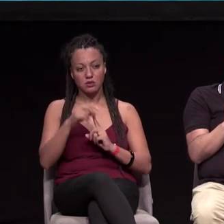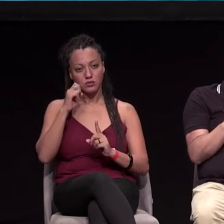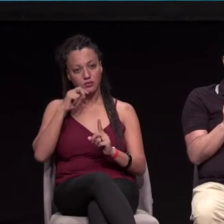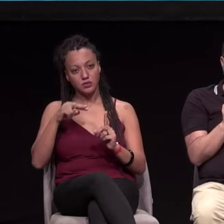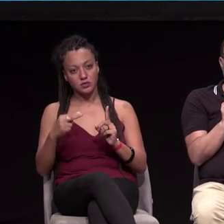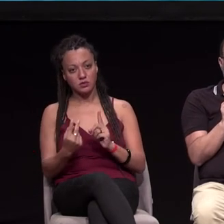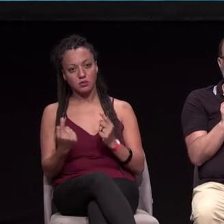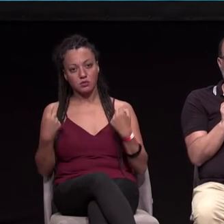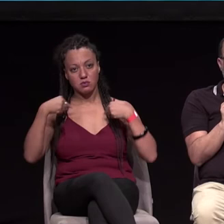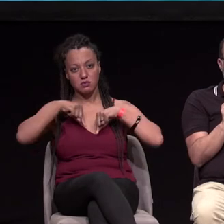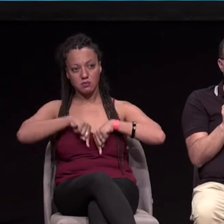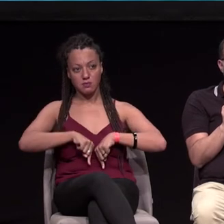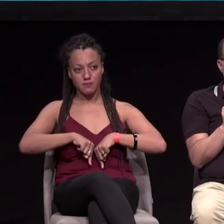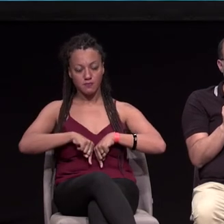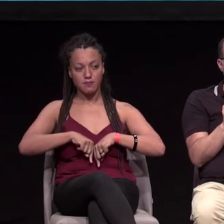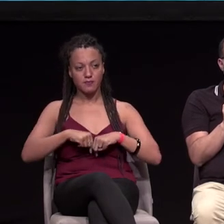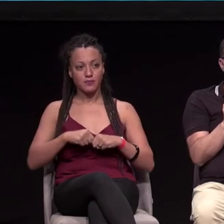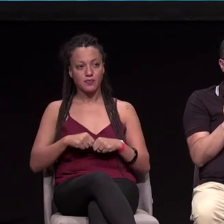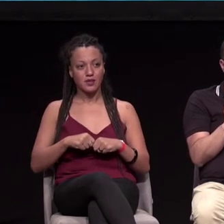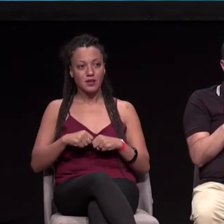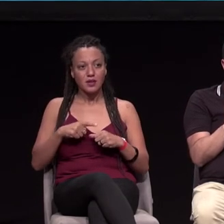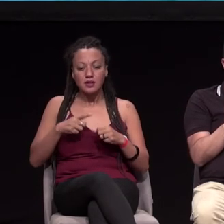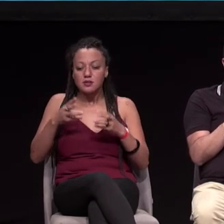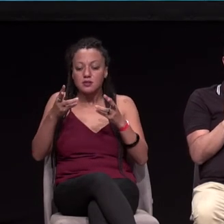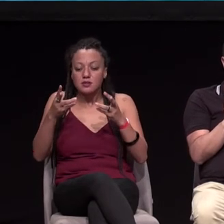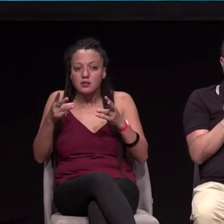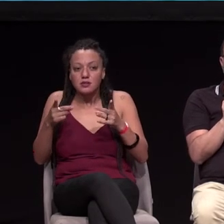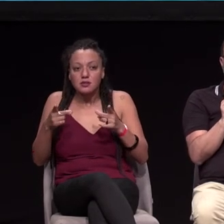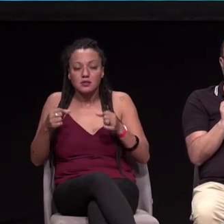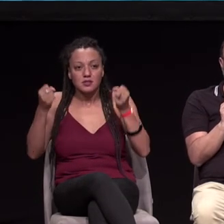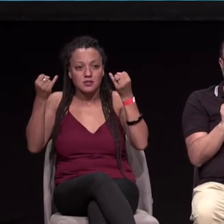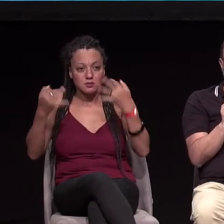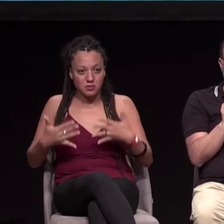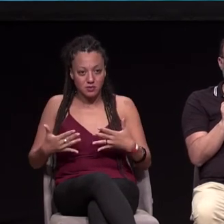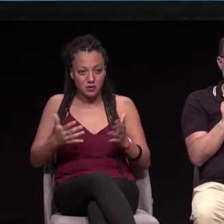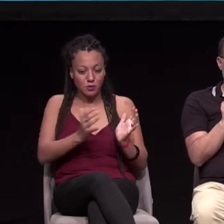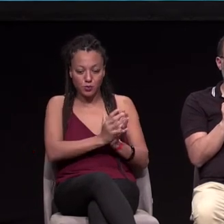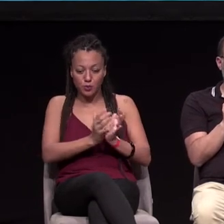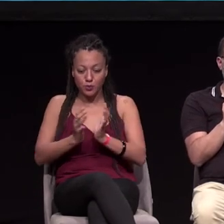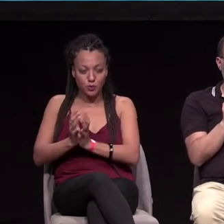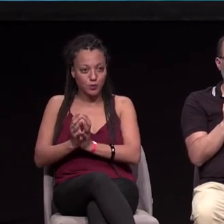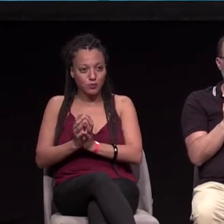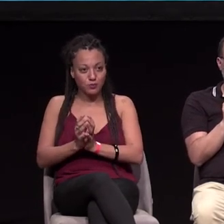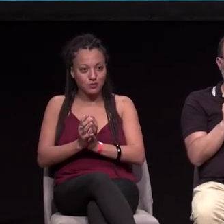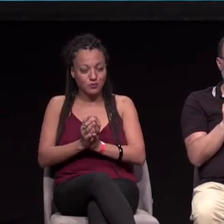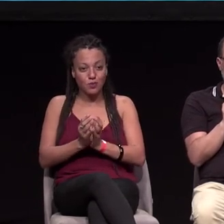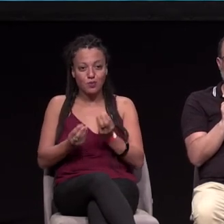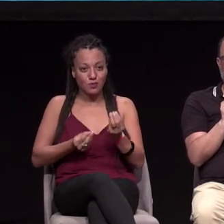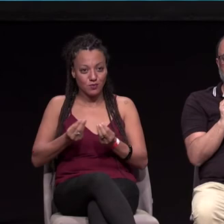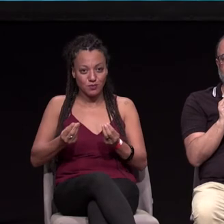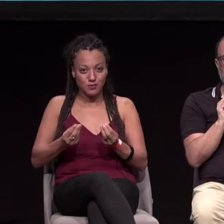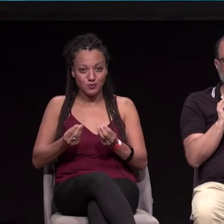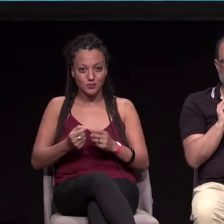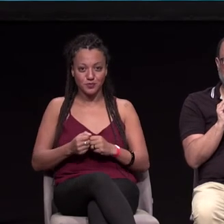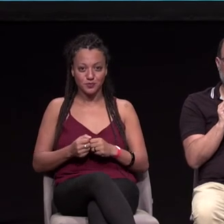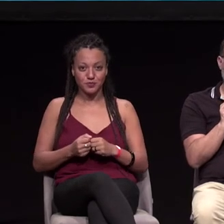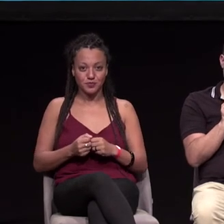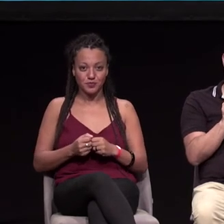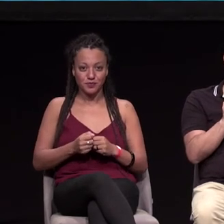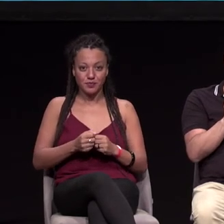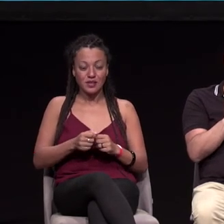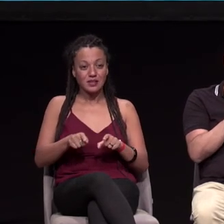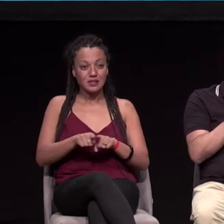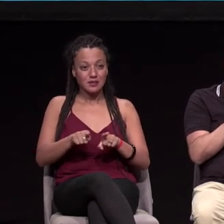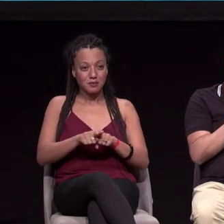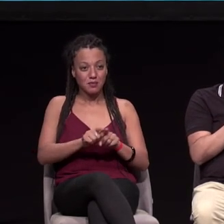ele vai delimitar é como se forma nos dois grandes grupos mais entre um grupo e outra em outro uma